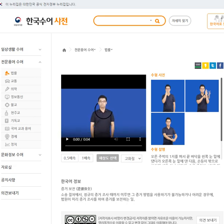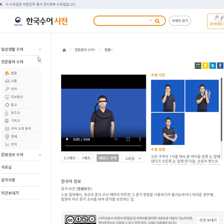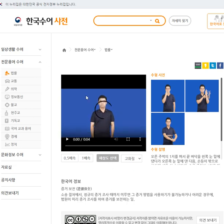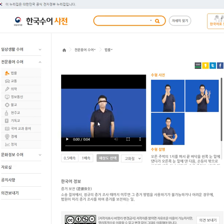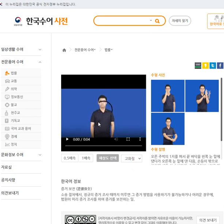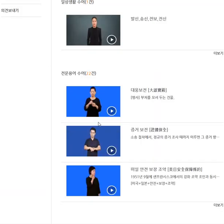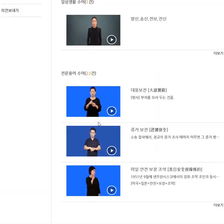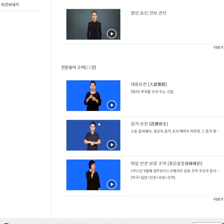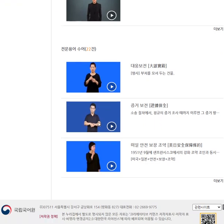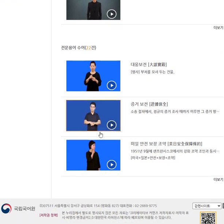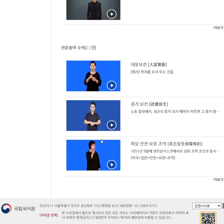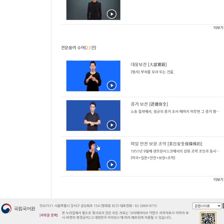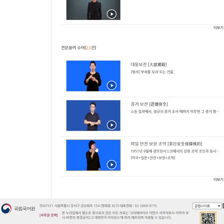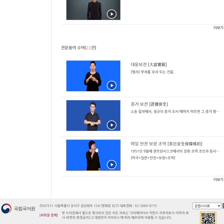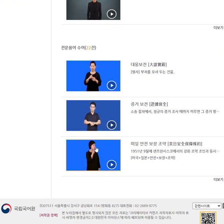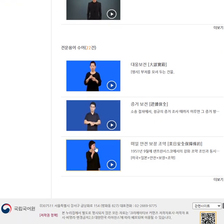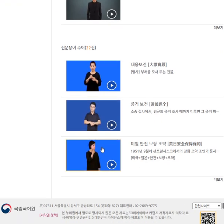거네.